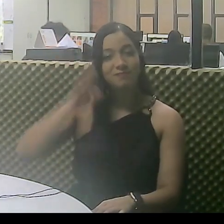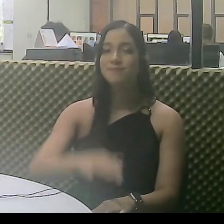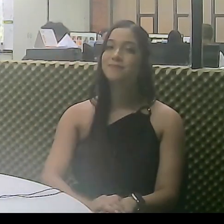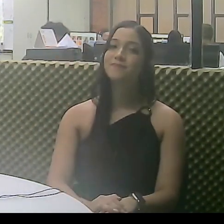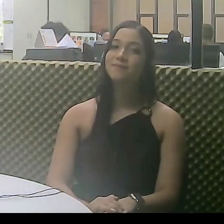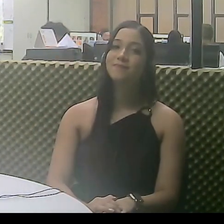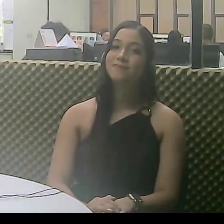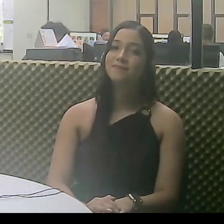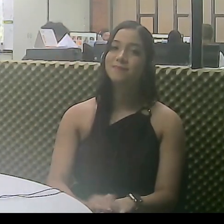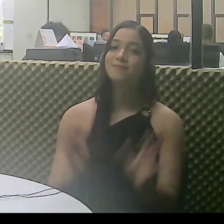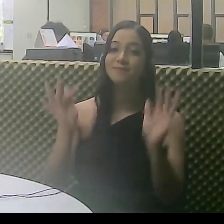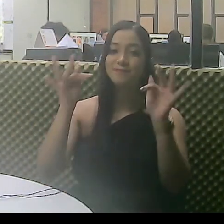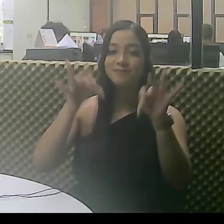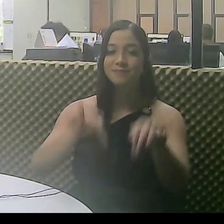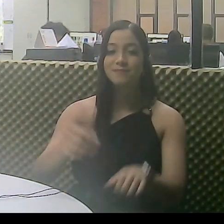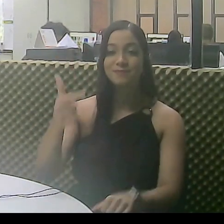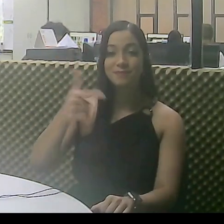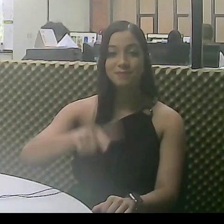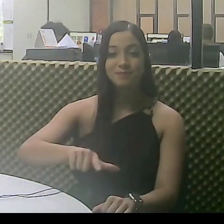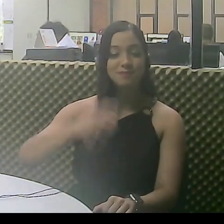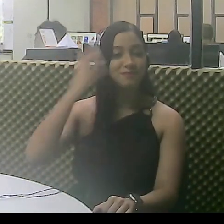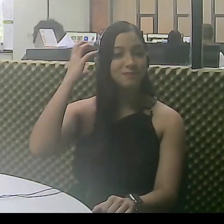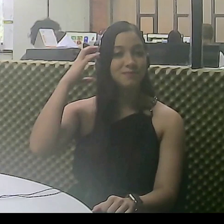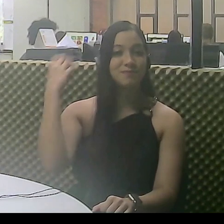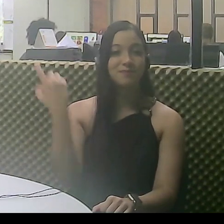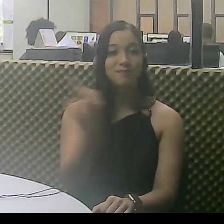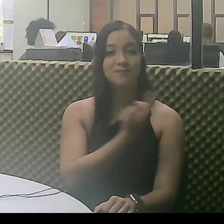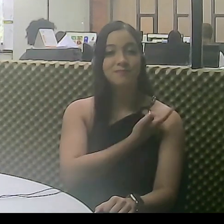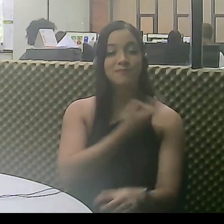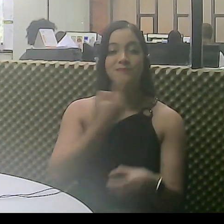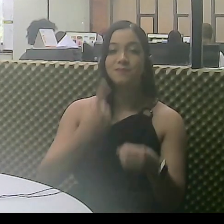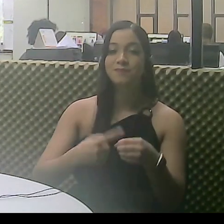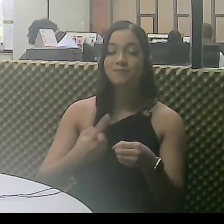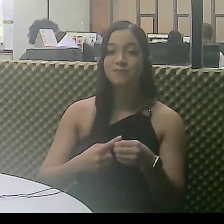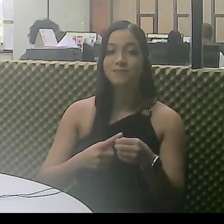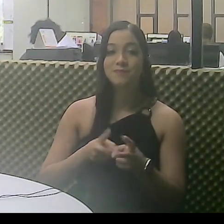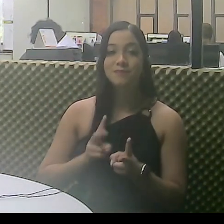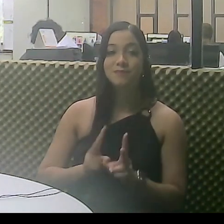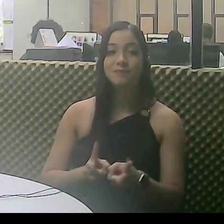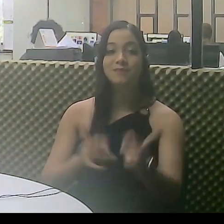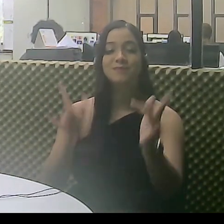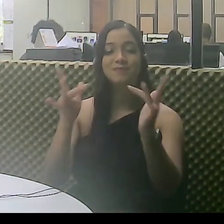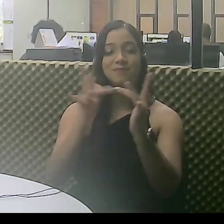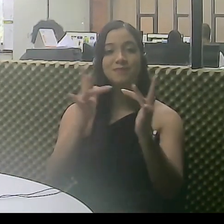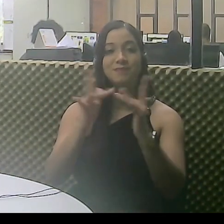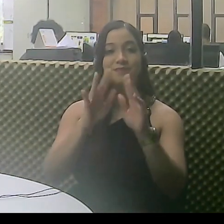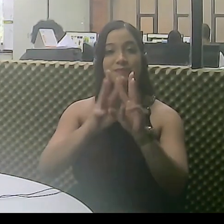a próxima. Fica por aqui mais uma edição do programa da Rádio Nossa Cidade.